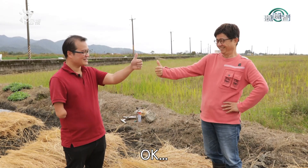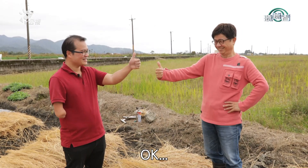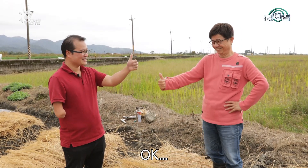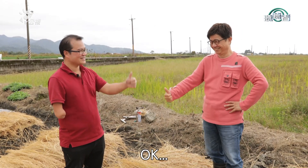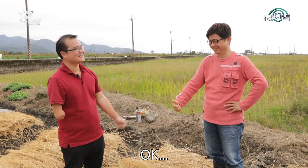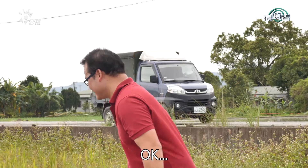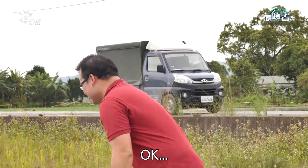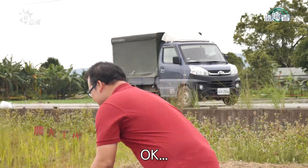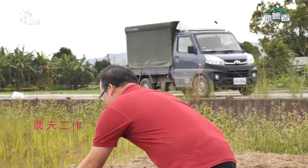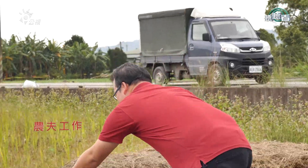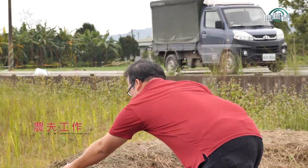OK。哎。